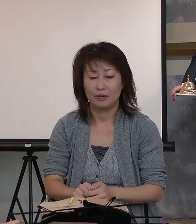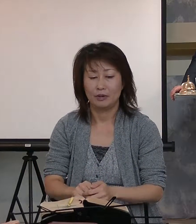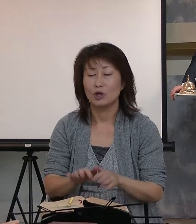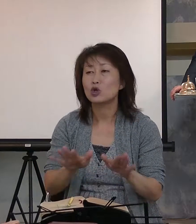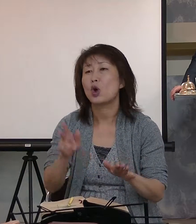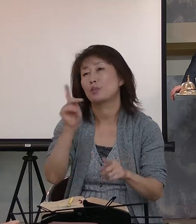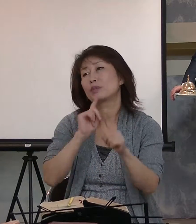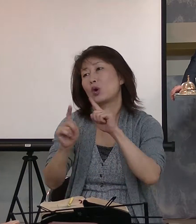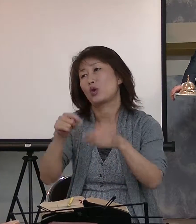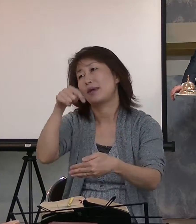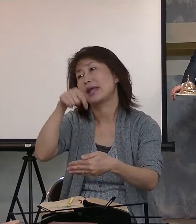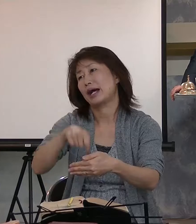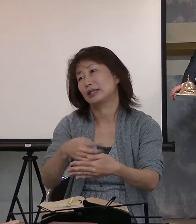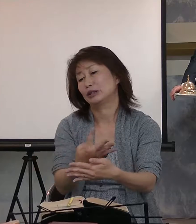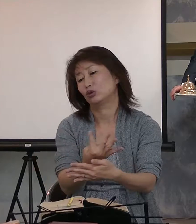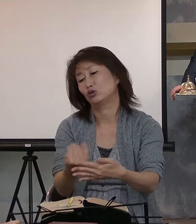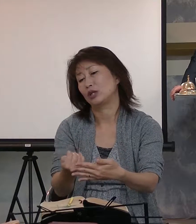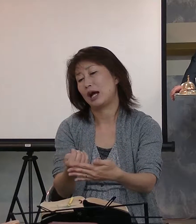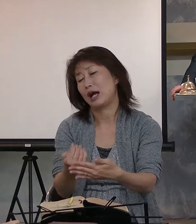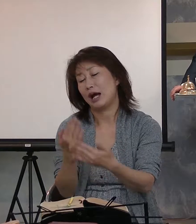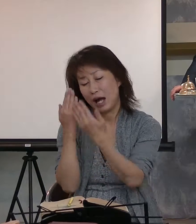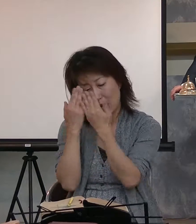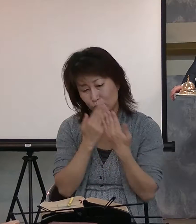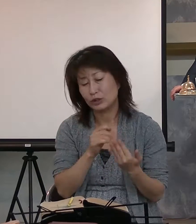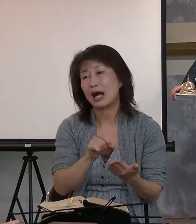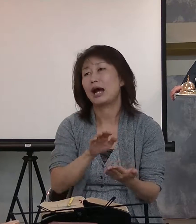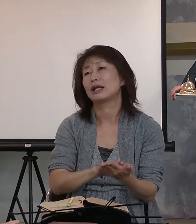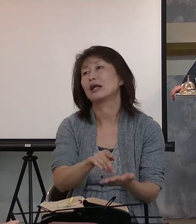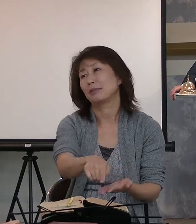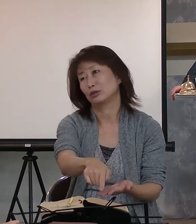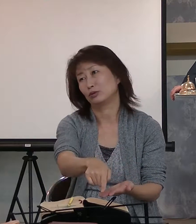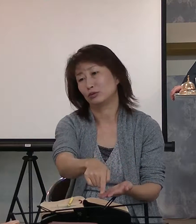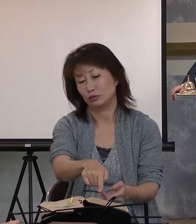か隠られております。